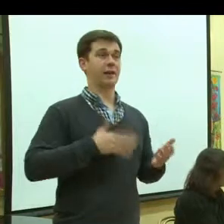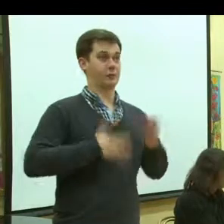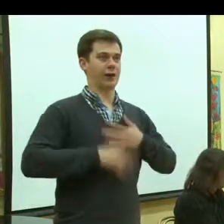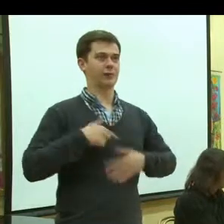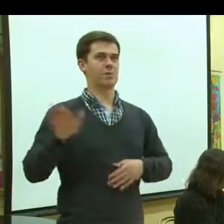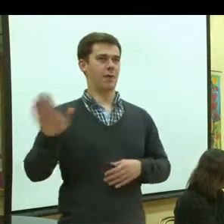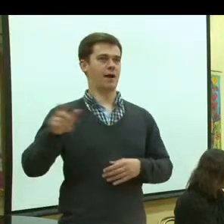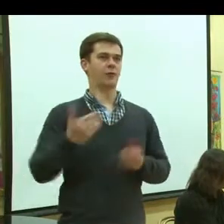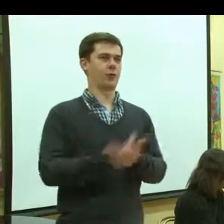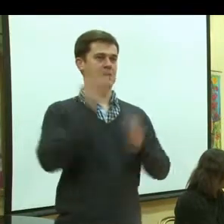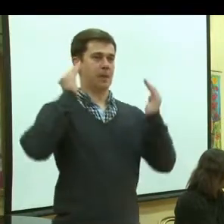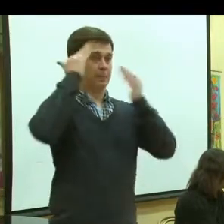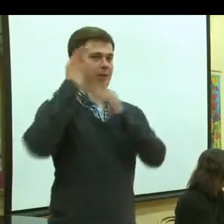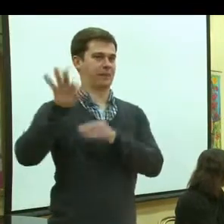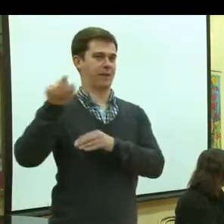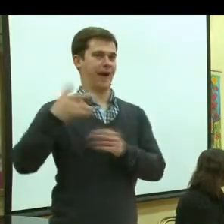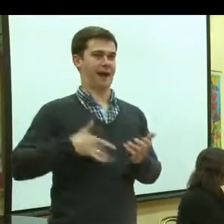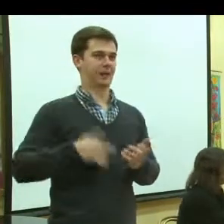papieża. Argentyna jest w ten sposób. Tak, oczywiście.